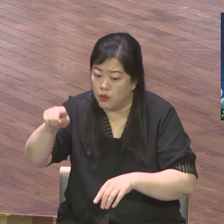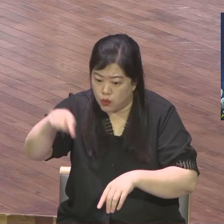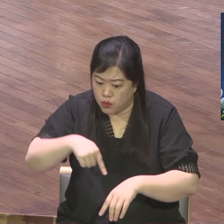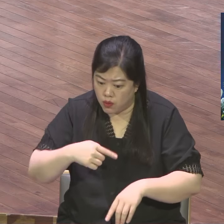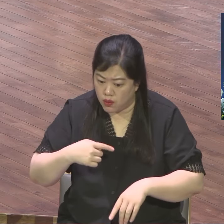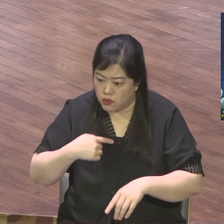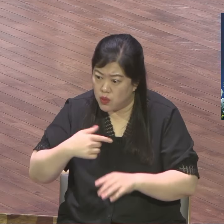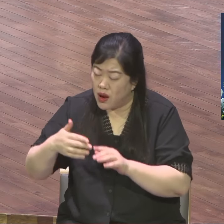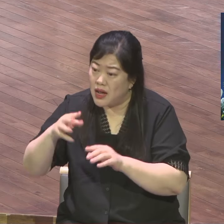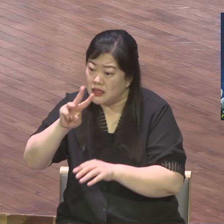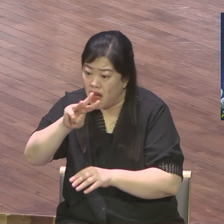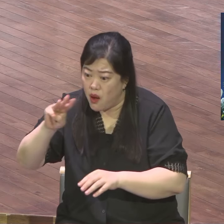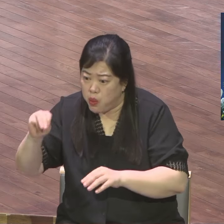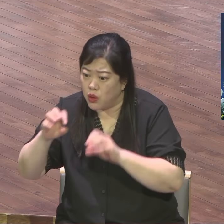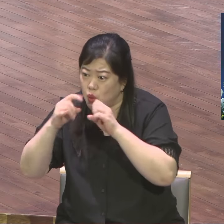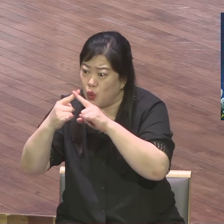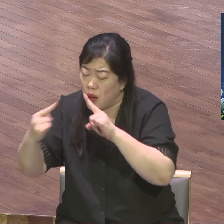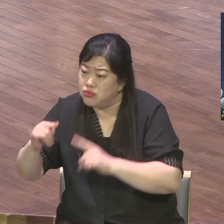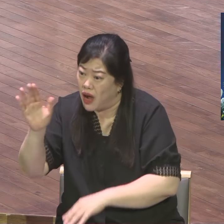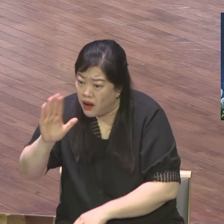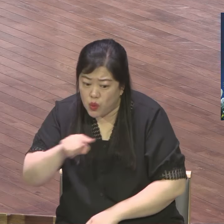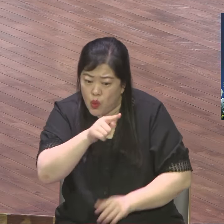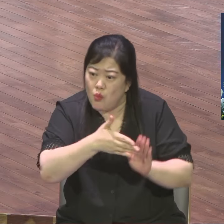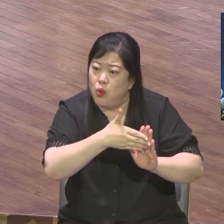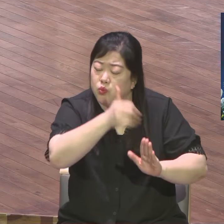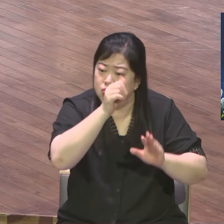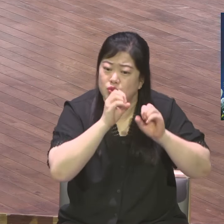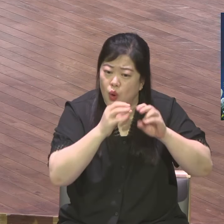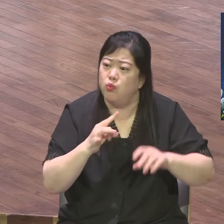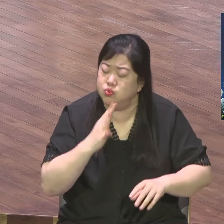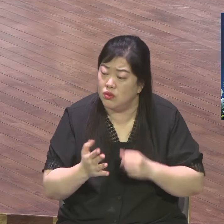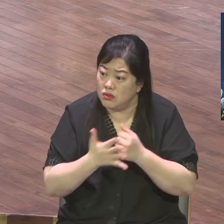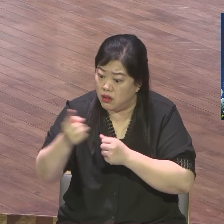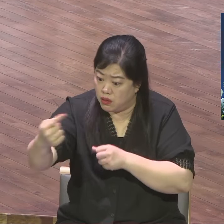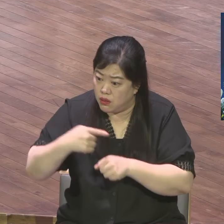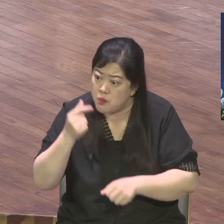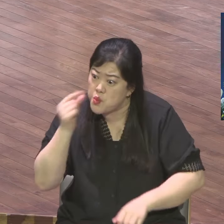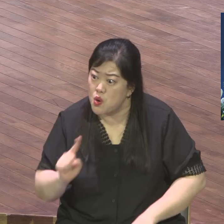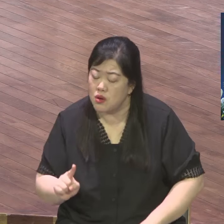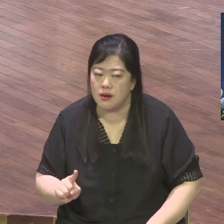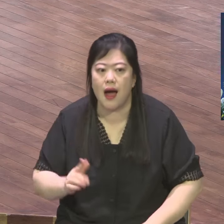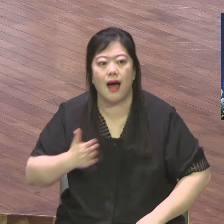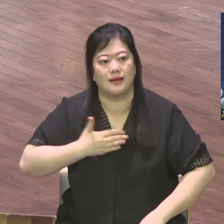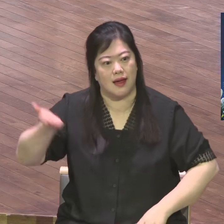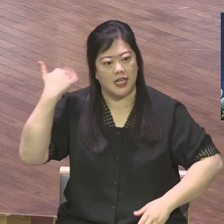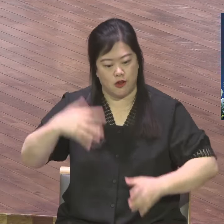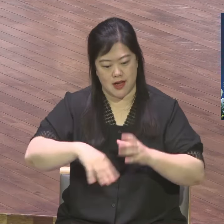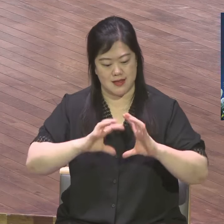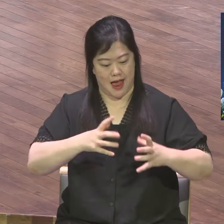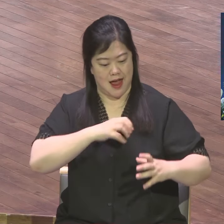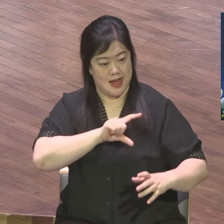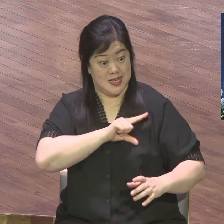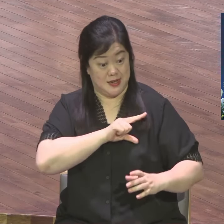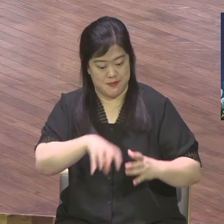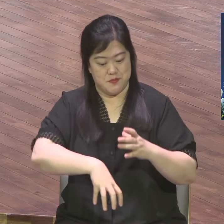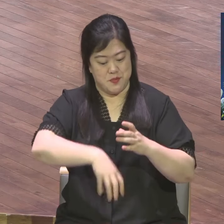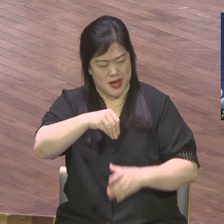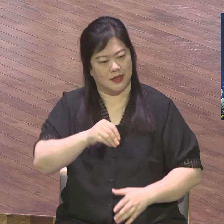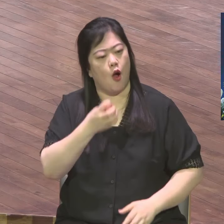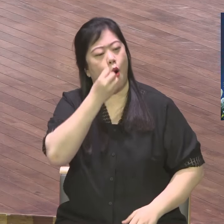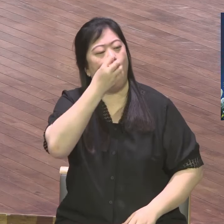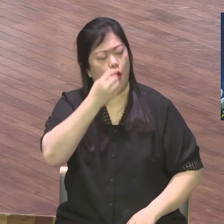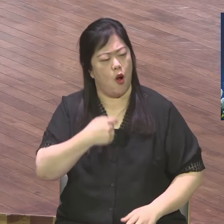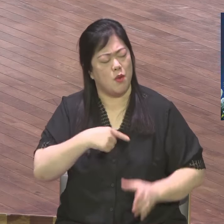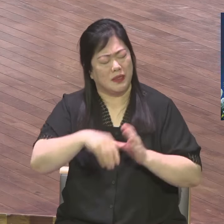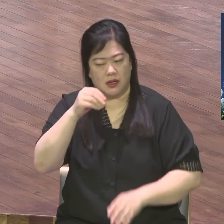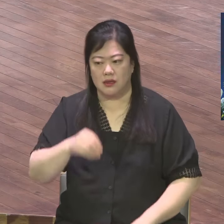된다고. 우리 교회 캠프도 아닌데 본부 집 가야 된다고. 이야 근데 유목들 자랑해서 봐라 우리 교회 237